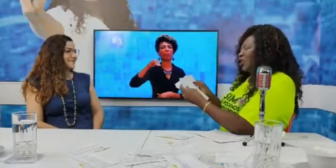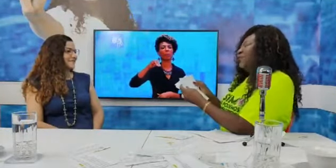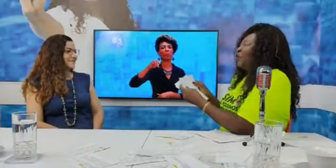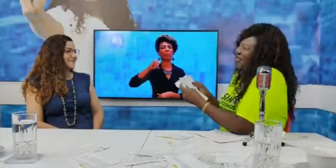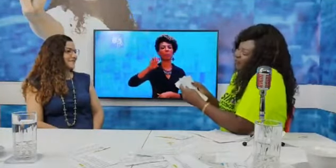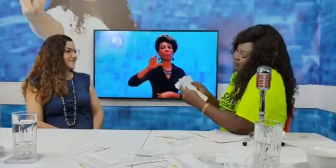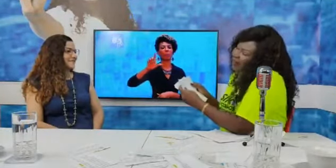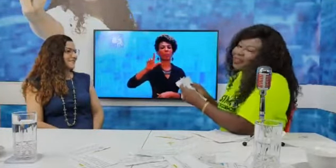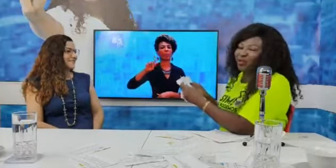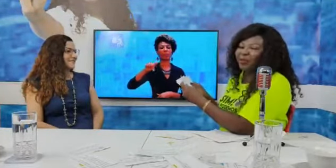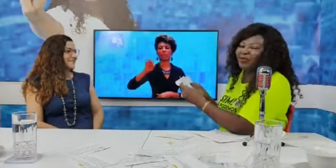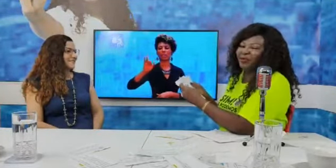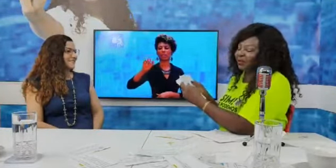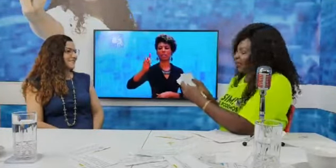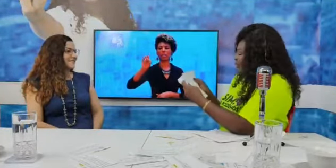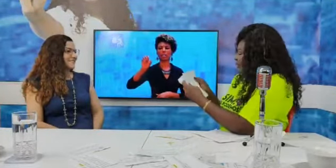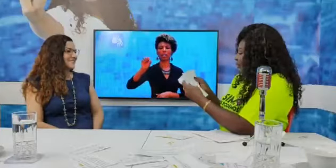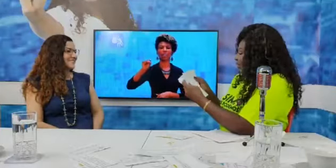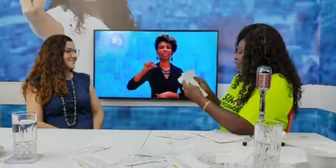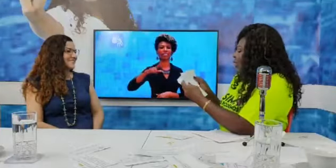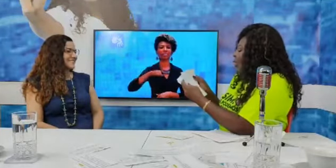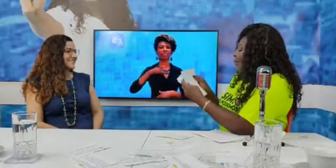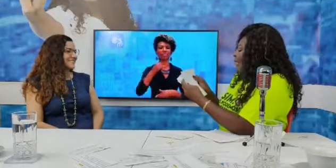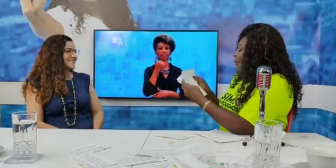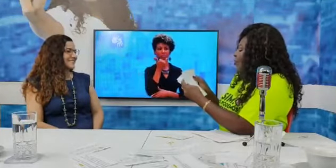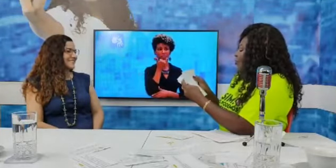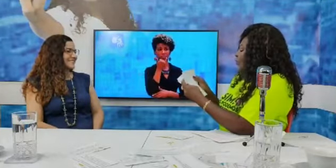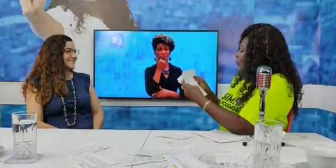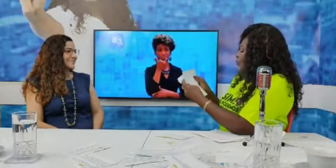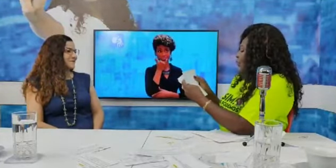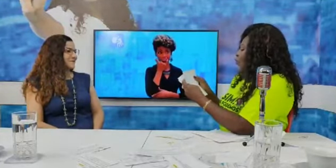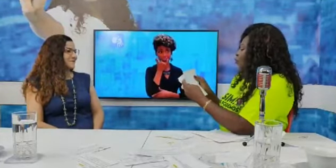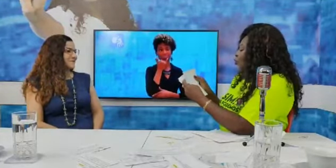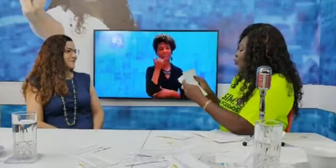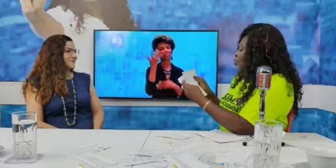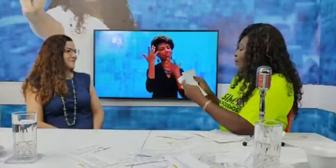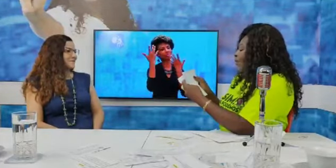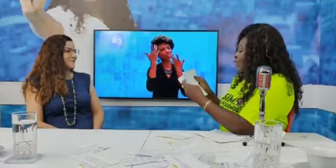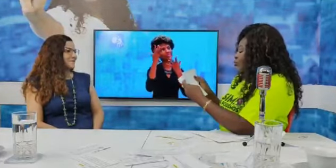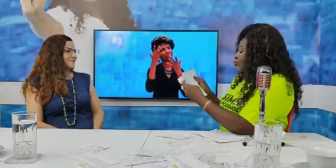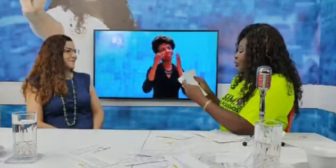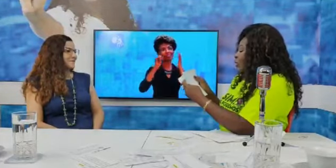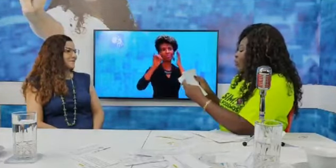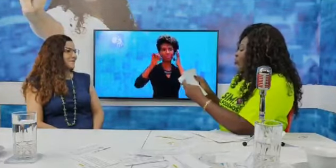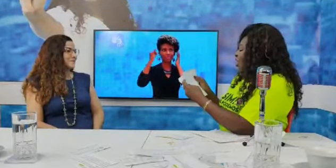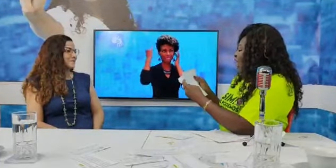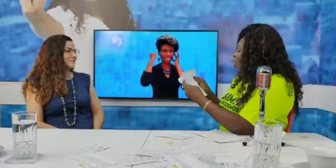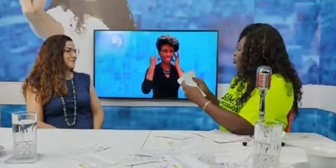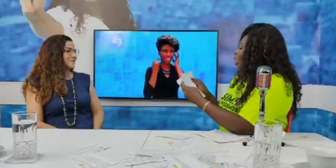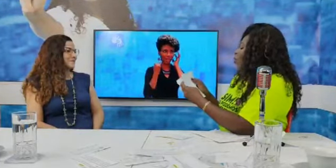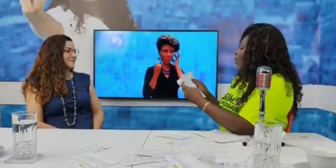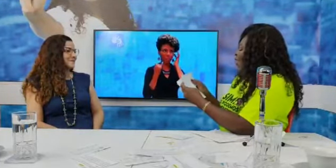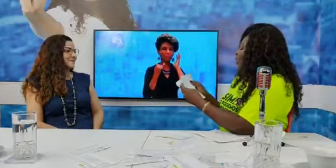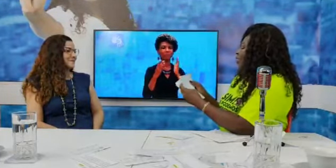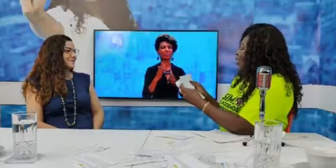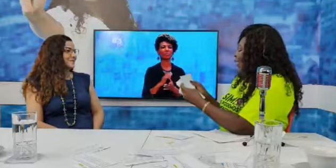tem. Acho que é Melquiades. Desculpa, viu, Bianca? Parabéns, dona Ireuda. Conte comigo. Beijos. De